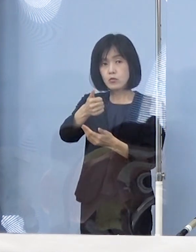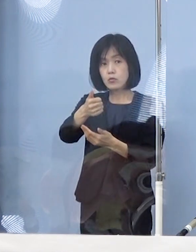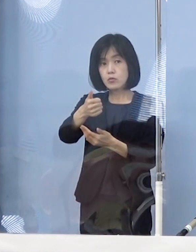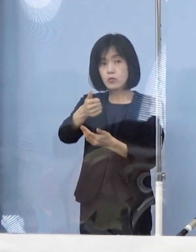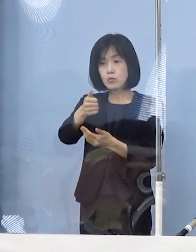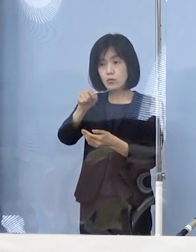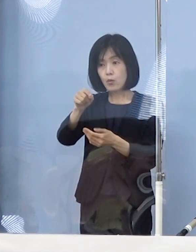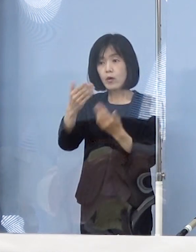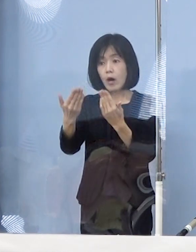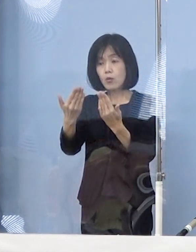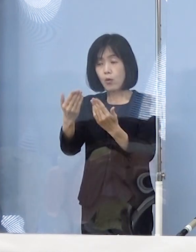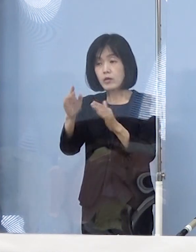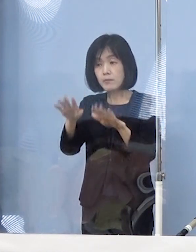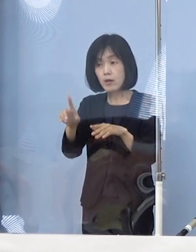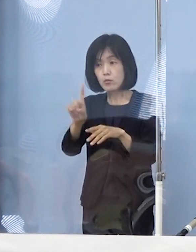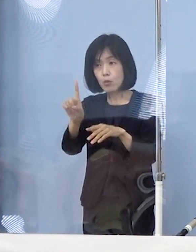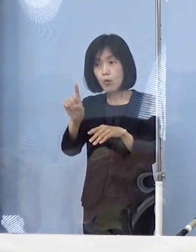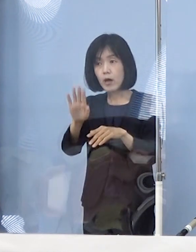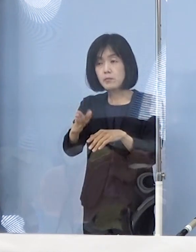あるんでしょうか。